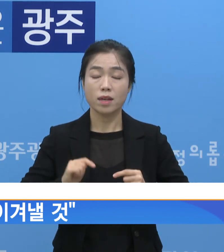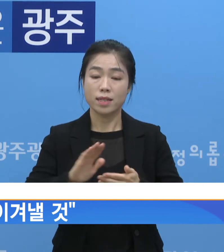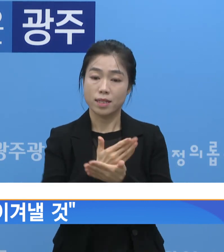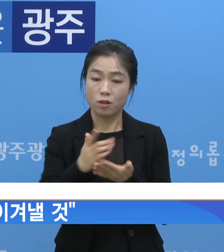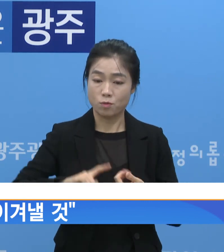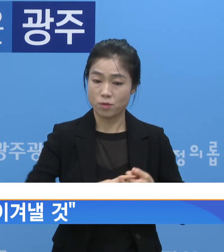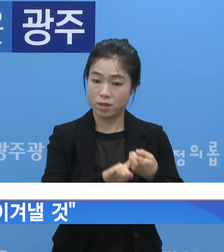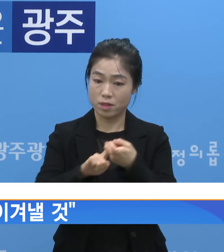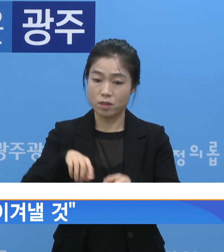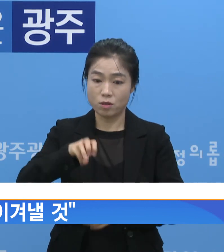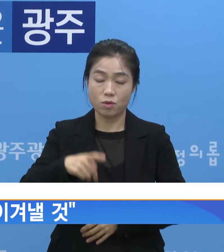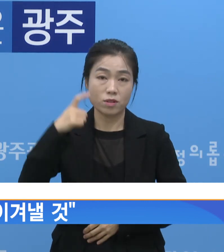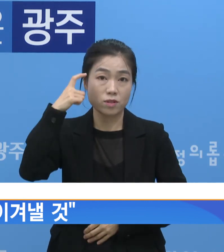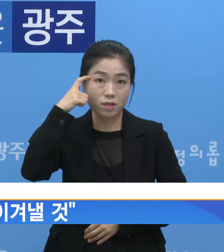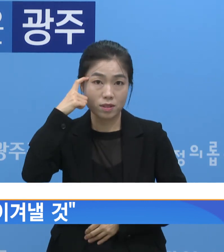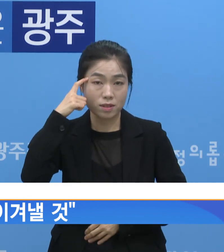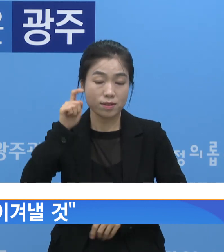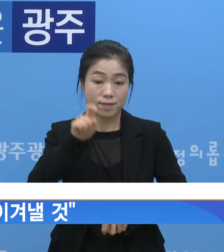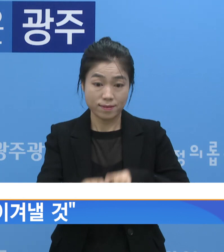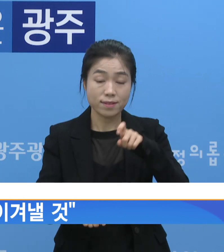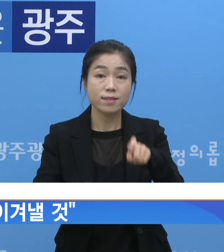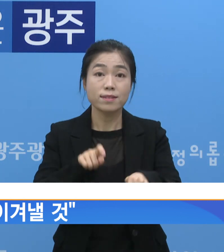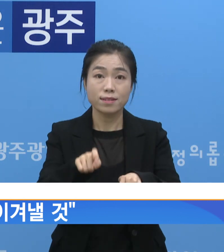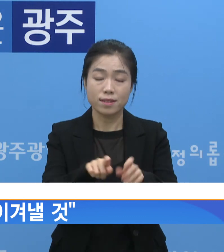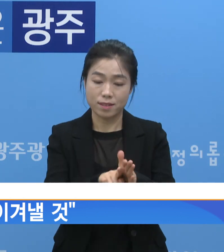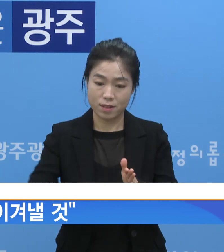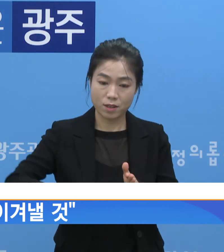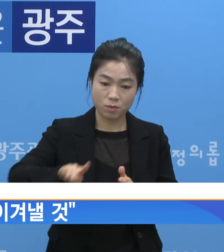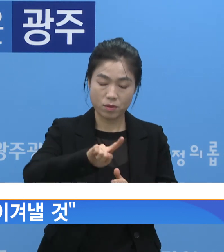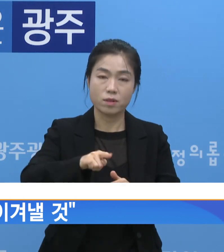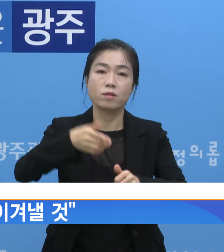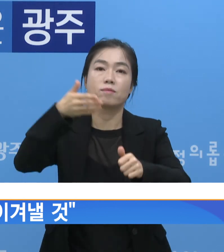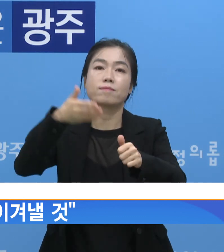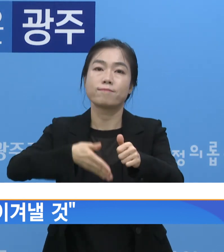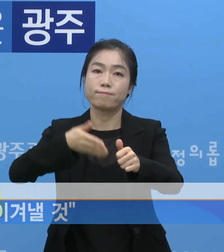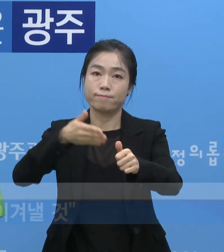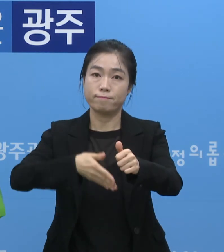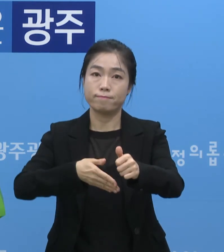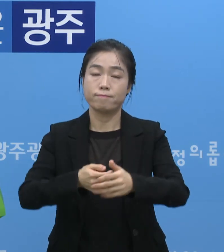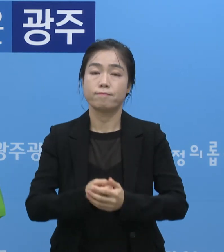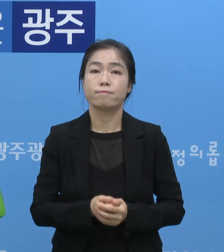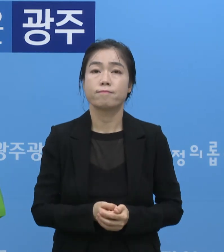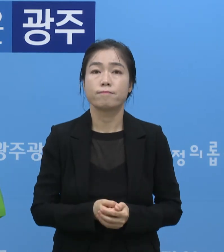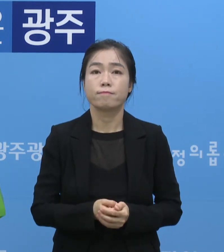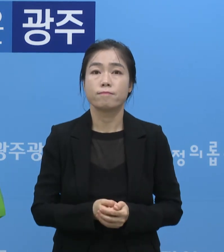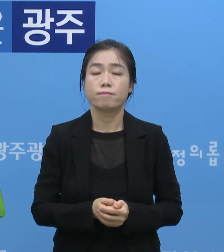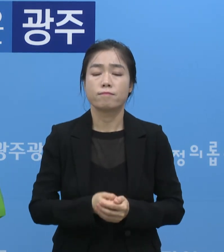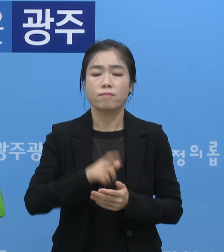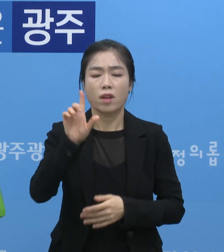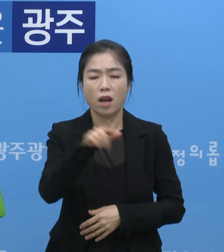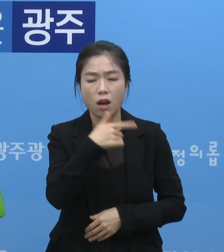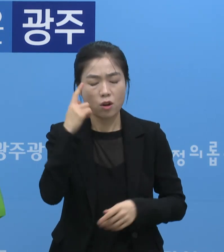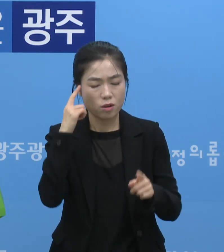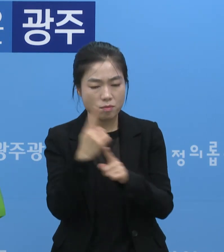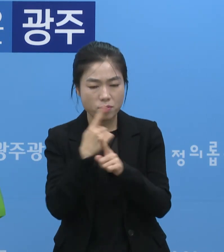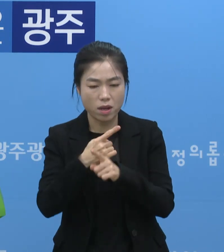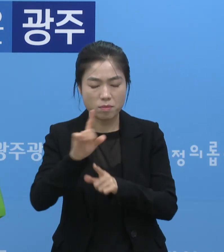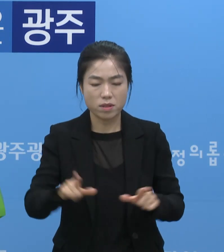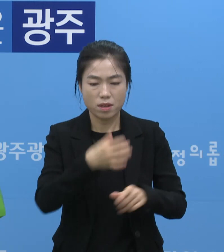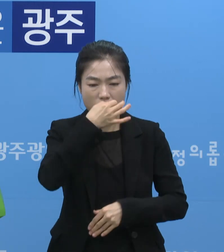나눔과 연대의 강주정신 실전에 앞장서 주시길 부탁드립니다. 하루하루 살기